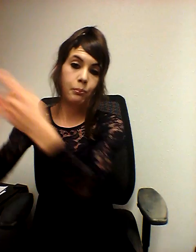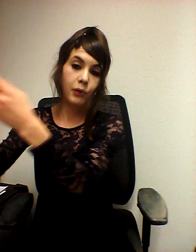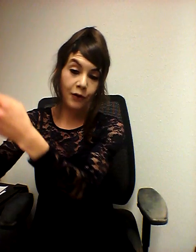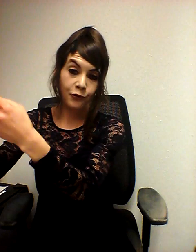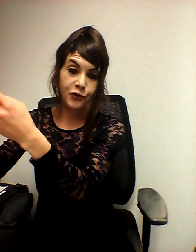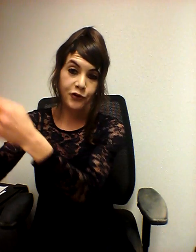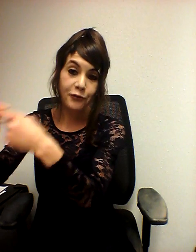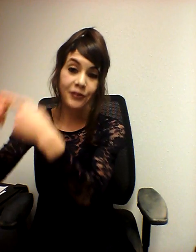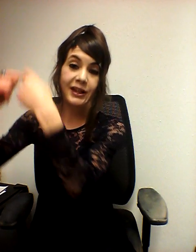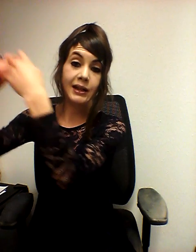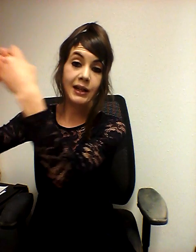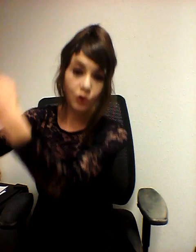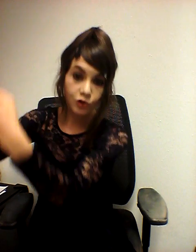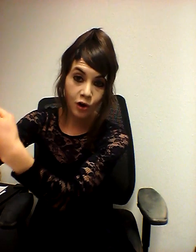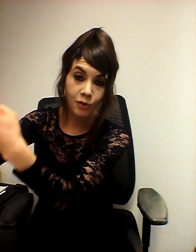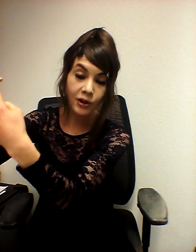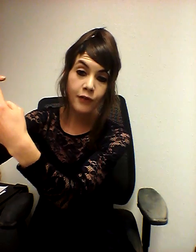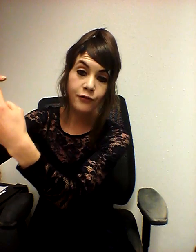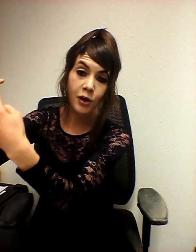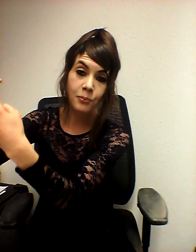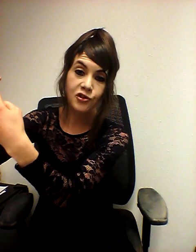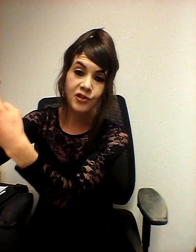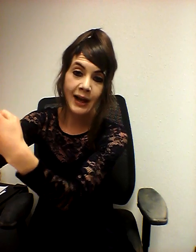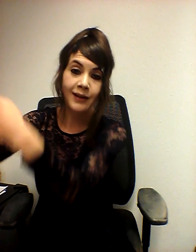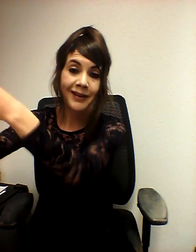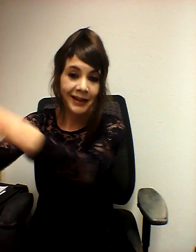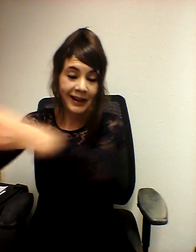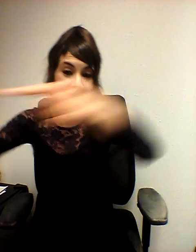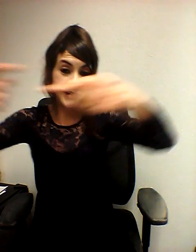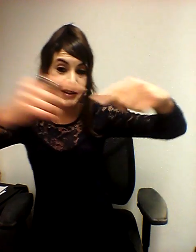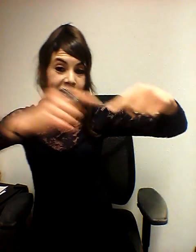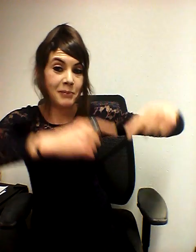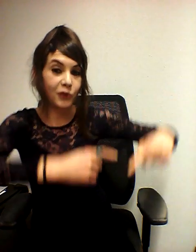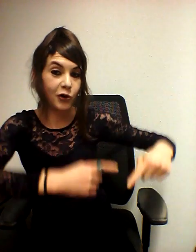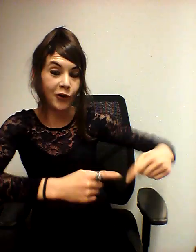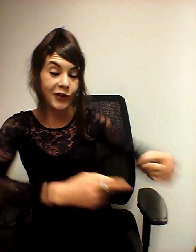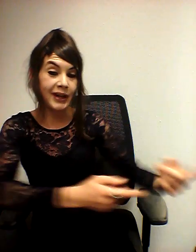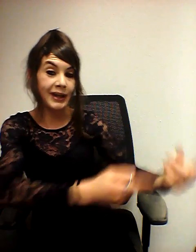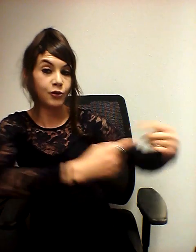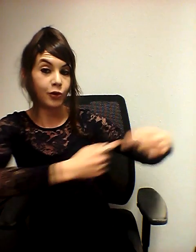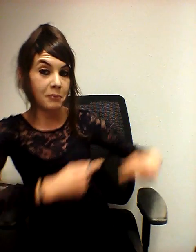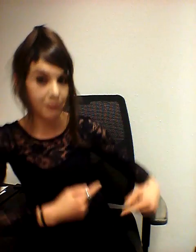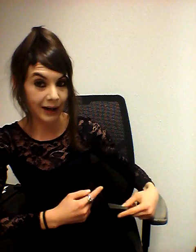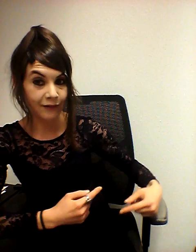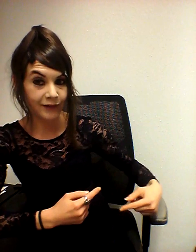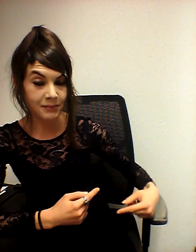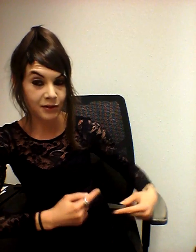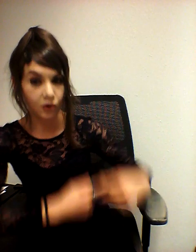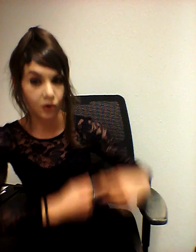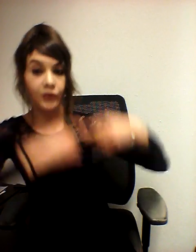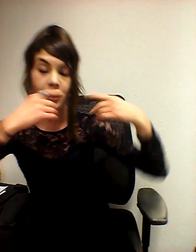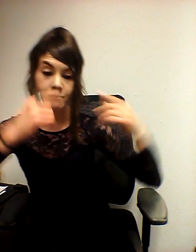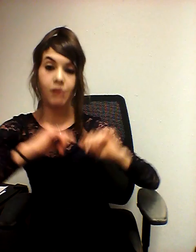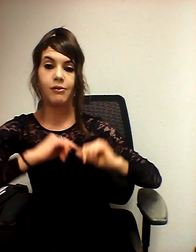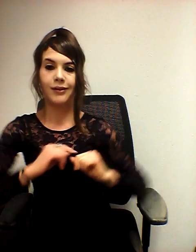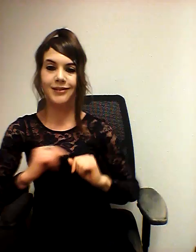brandstoffen die in lysosomen gevormd zijn richtende de mitochondriën en door het membraan van die mitochondriën mogelijk te